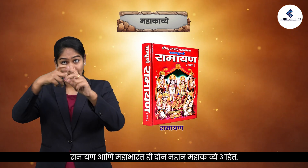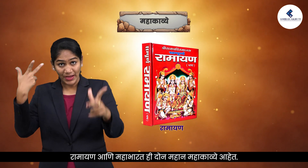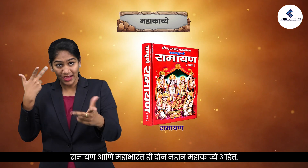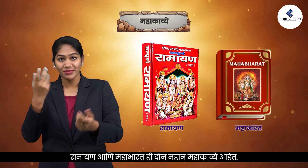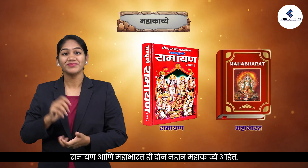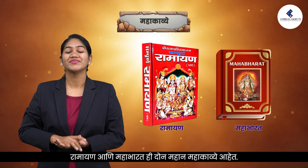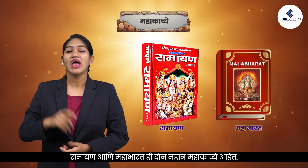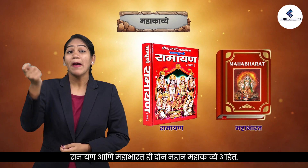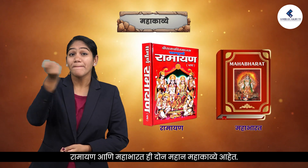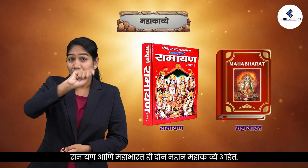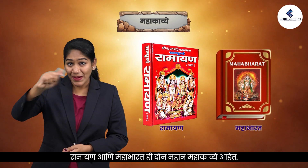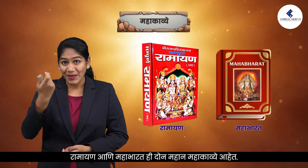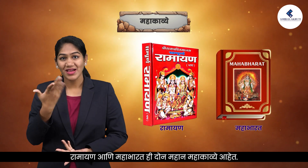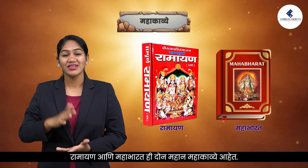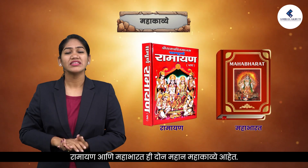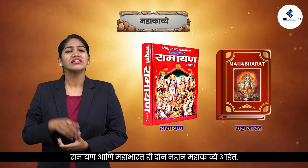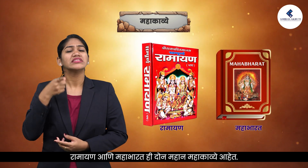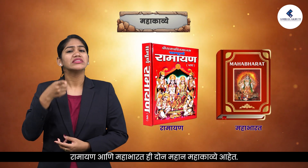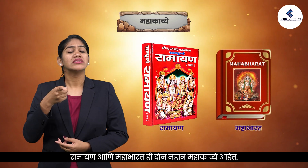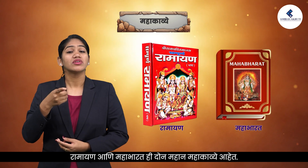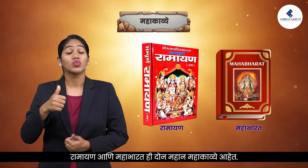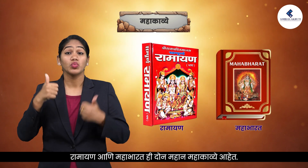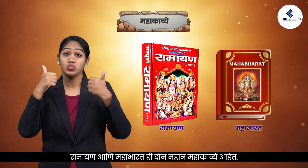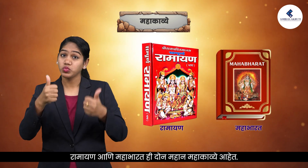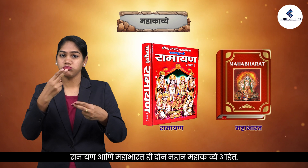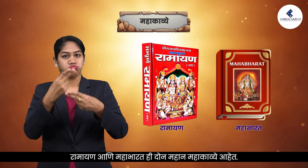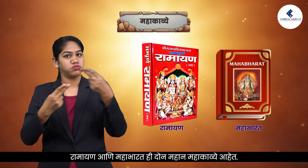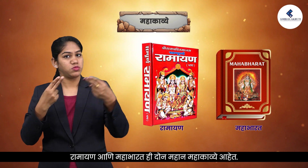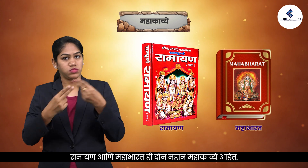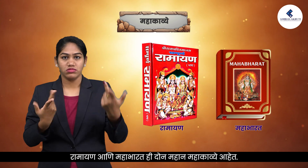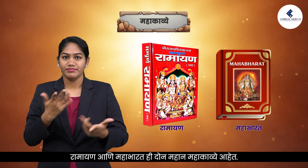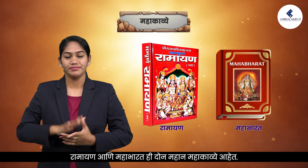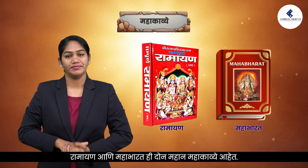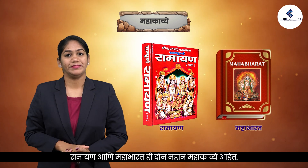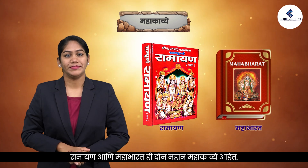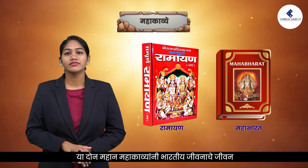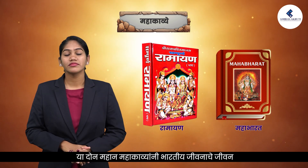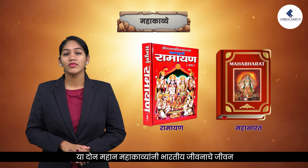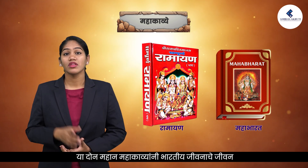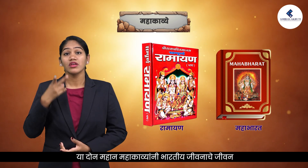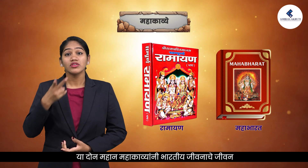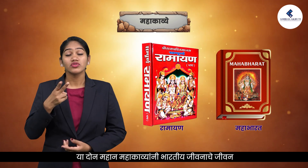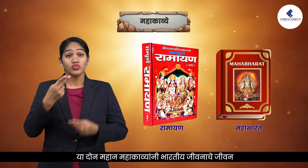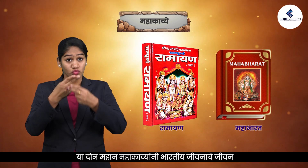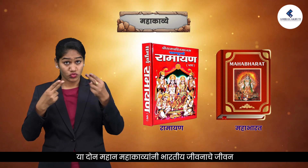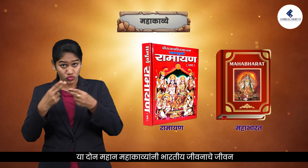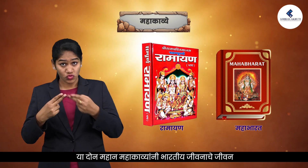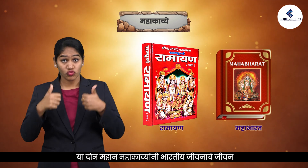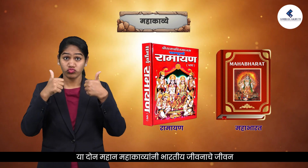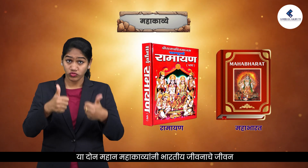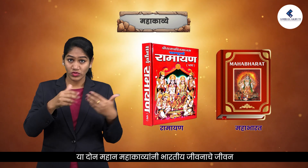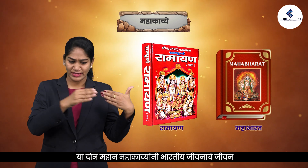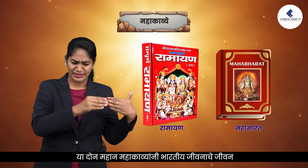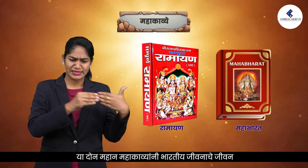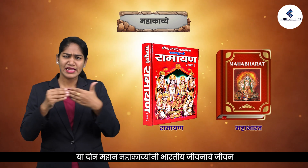रामायण आणि महाभारत ही दोन महान महाकाव्य आहेत. या दोन महान